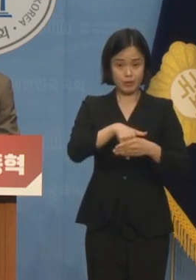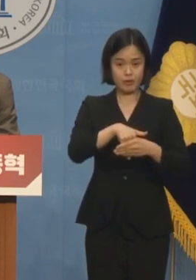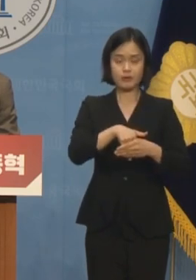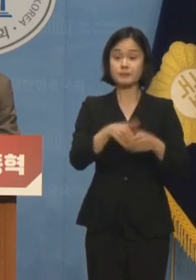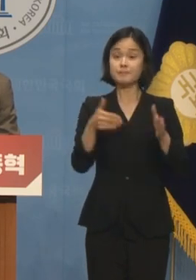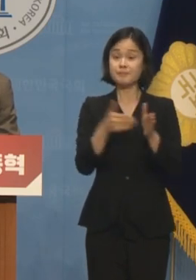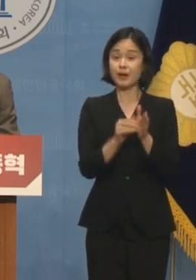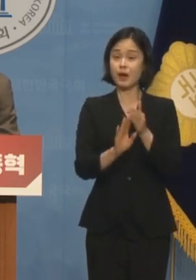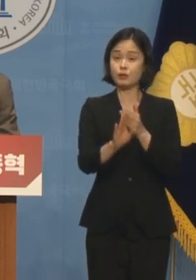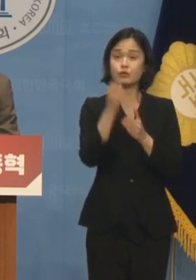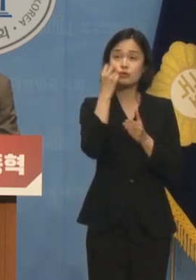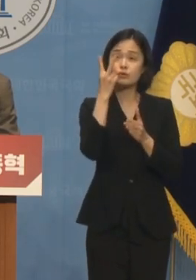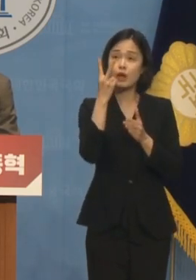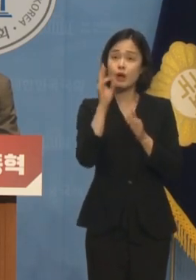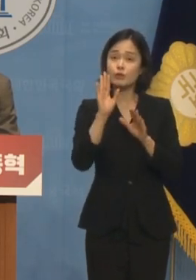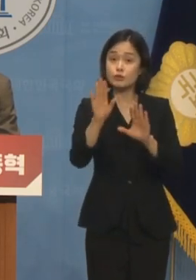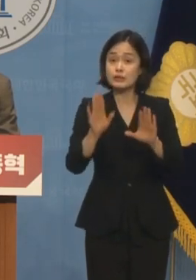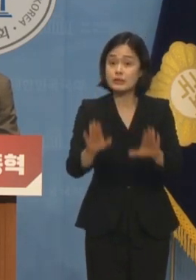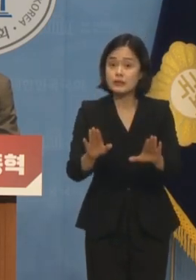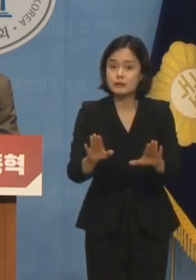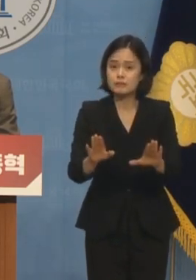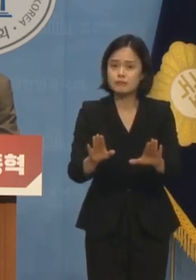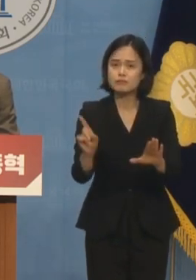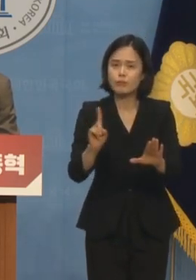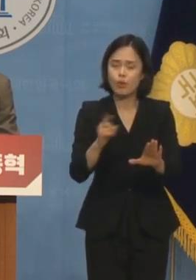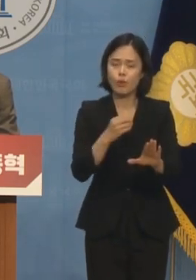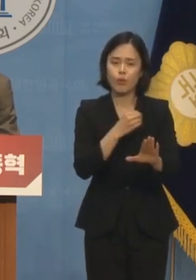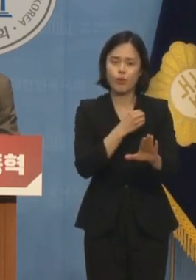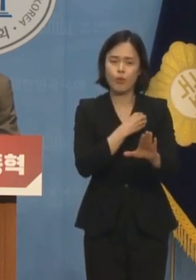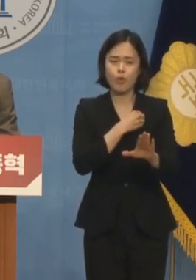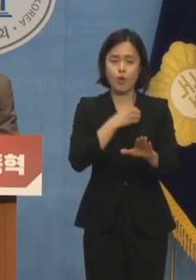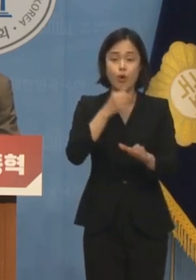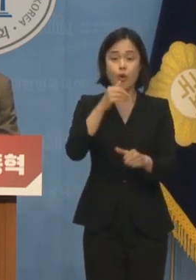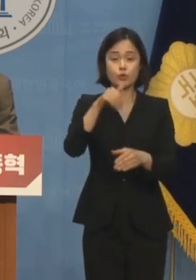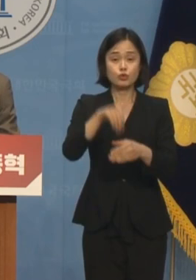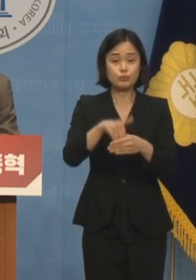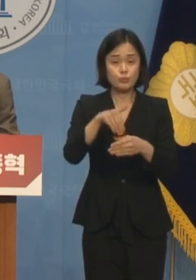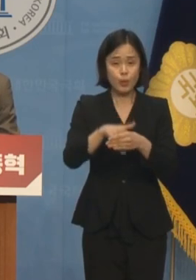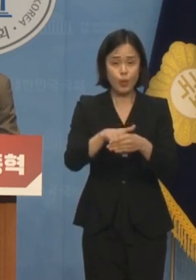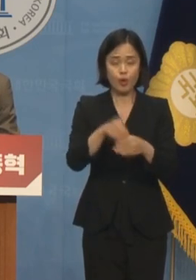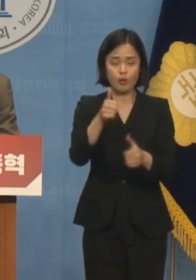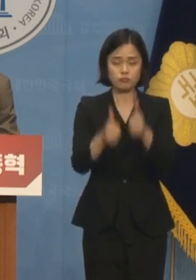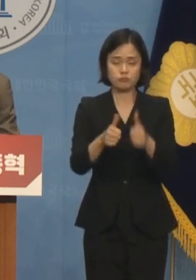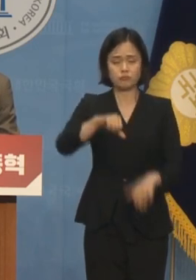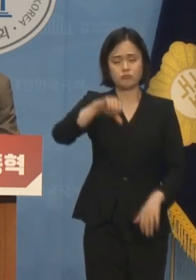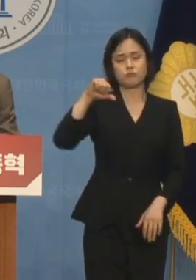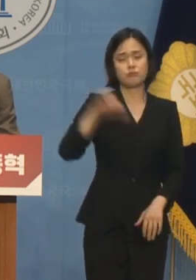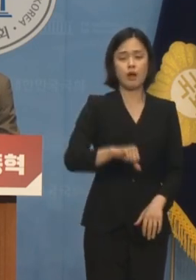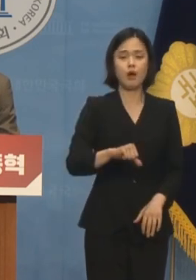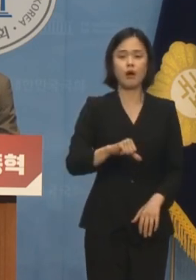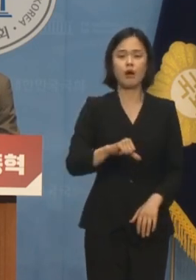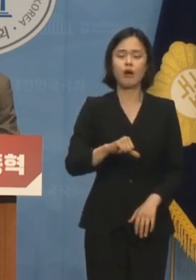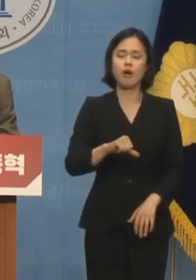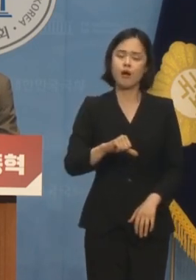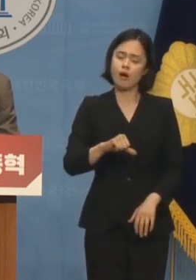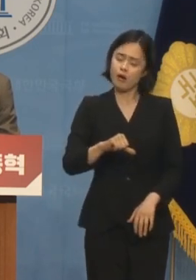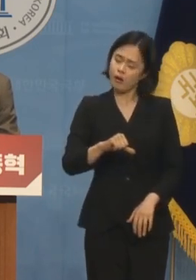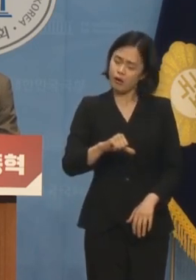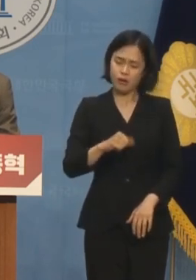아직도 패배의 충격은 가시지 않고 있습니다. 변화의 당위성은 느끼고